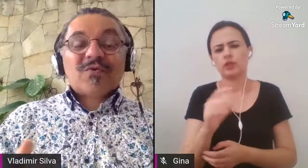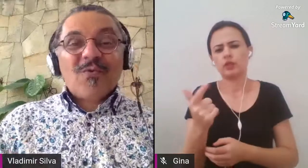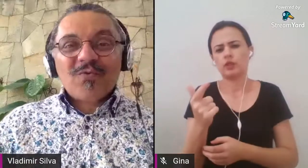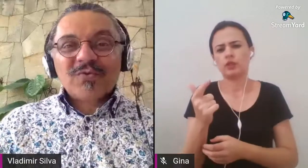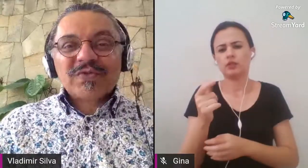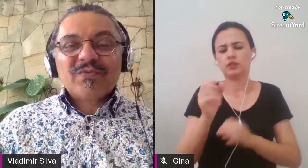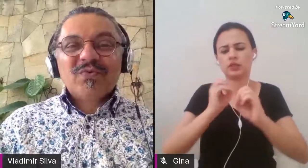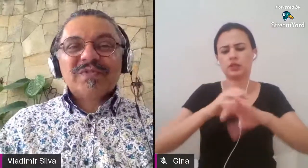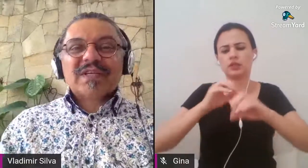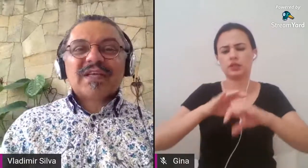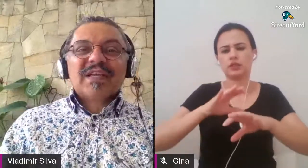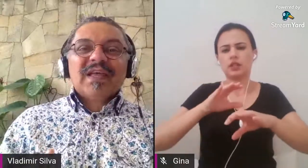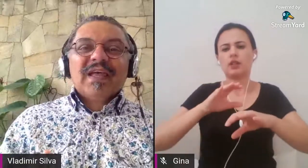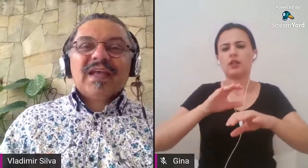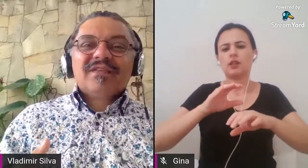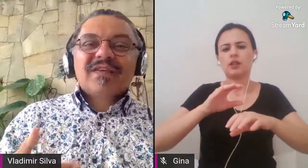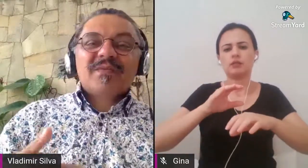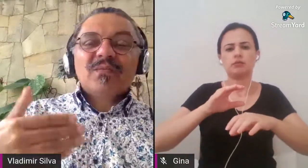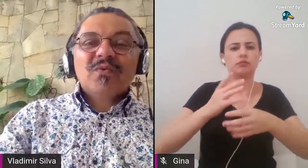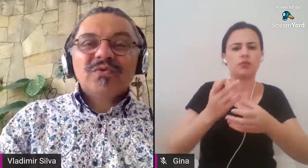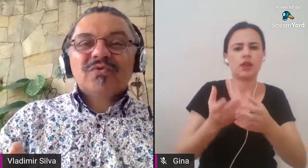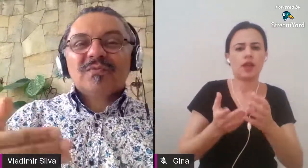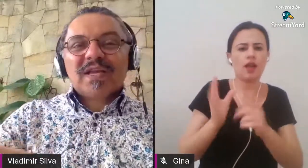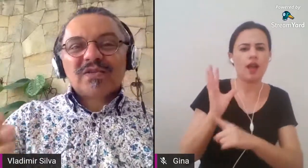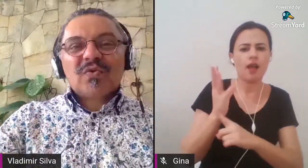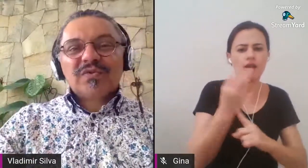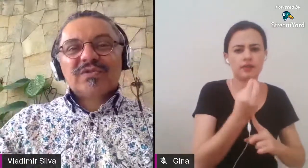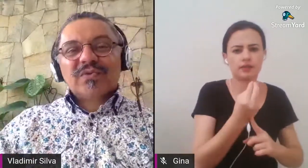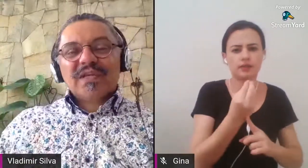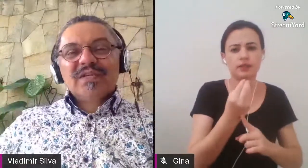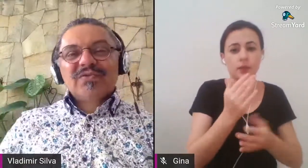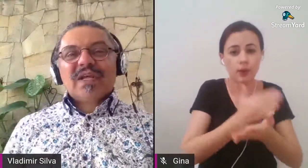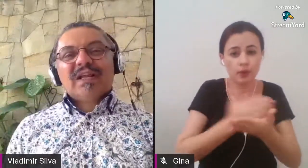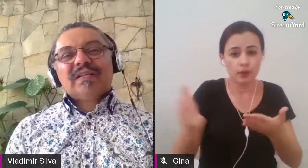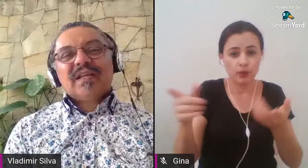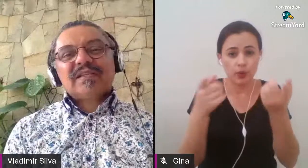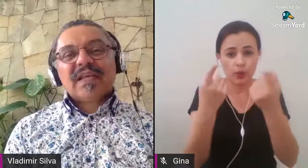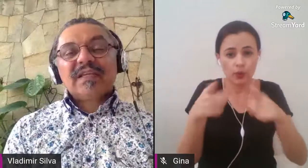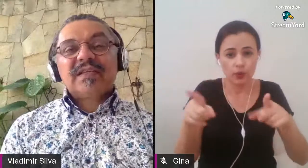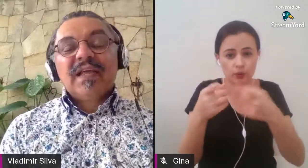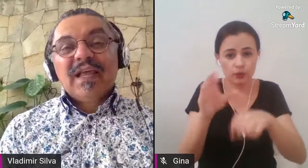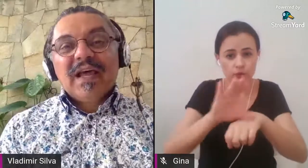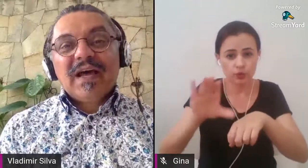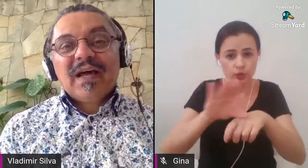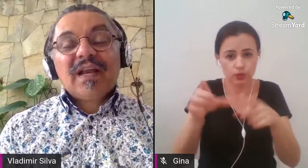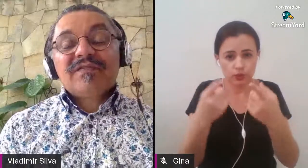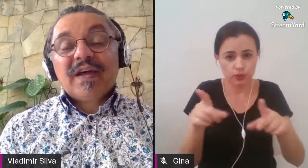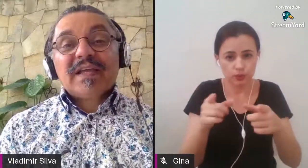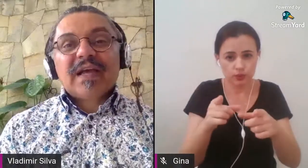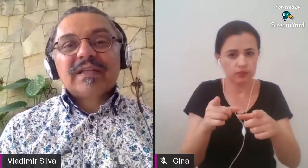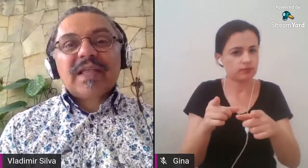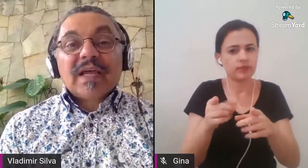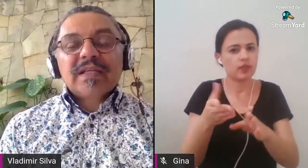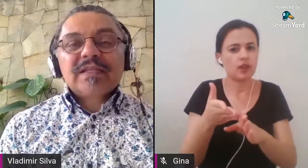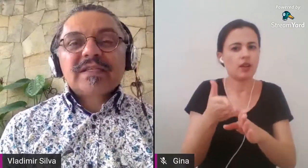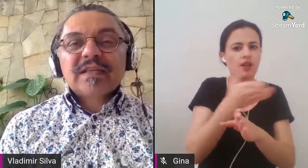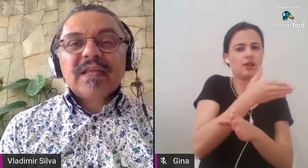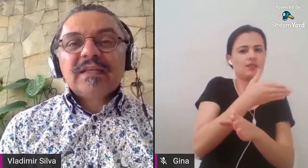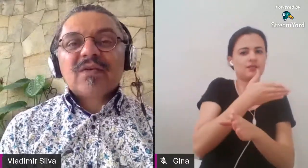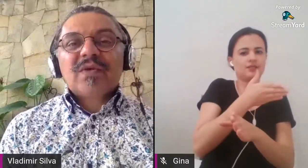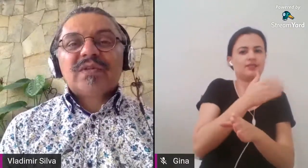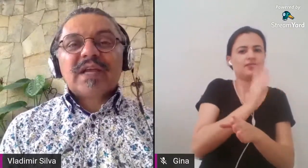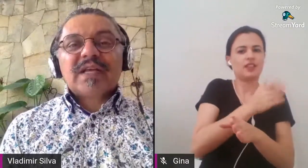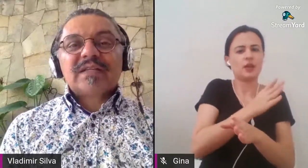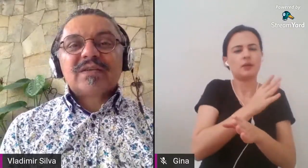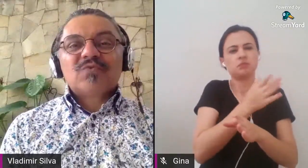não começa com o curso de música, ela vai muito mais longe do que isso, né? Ela antecede, ela vai à década